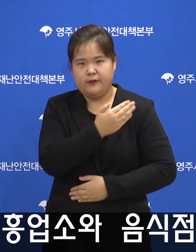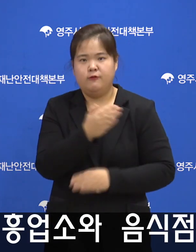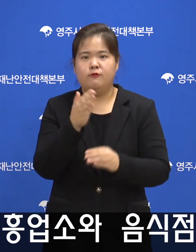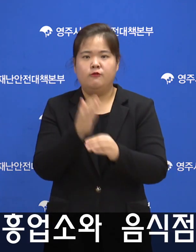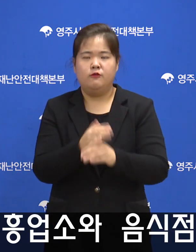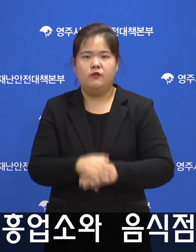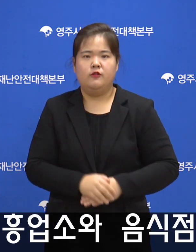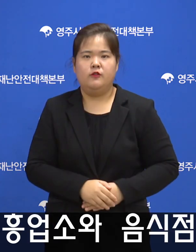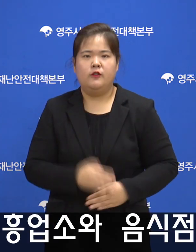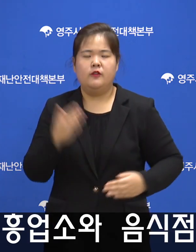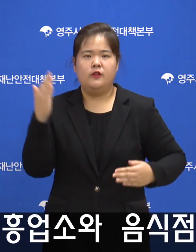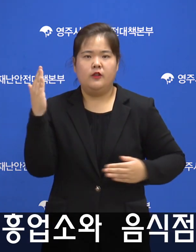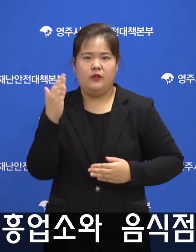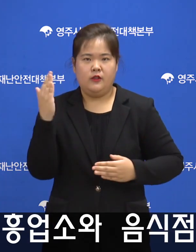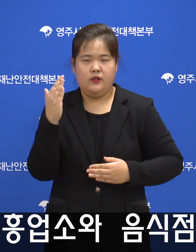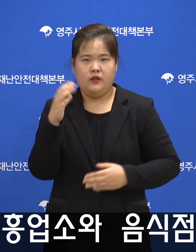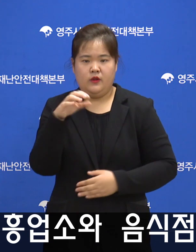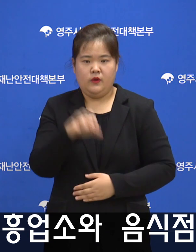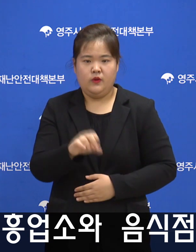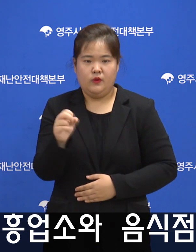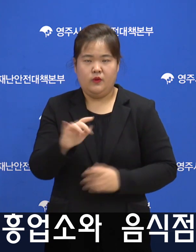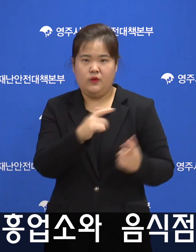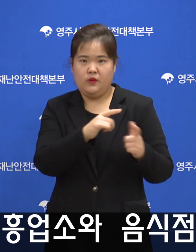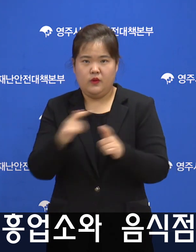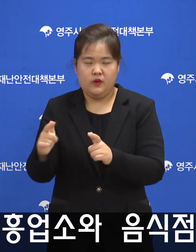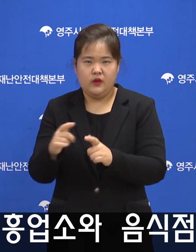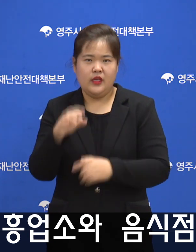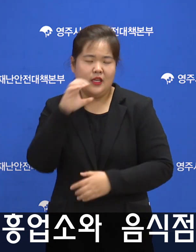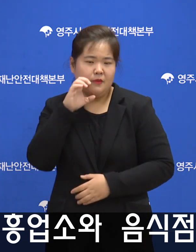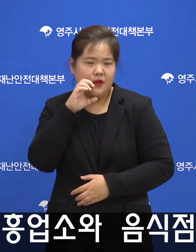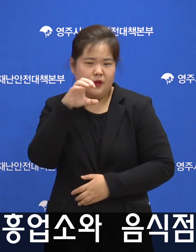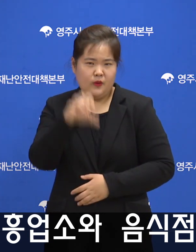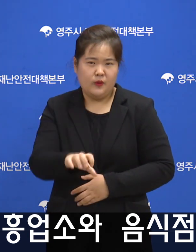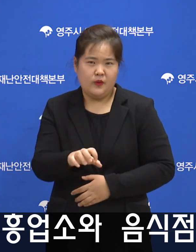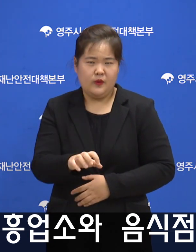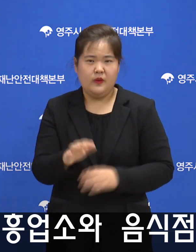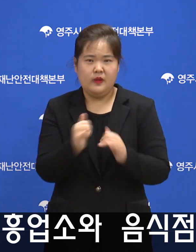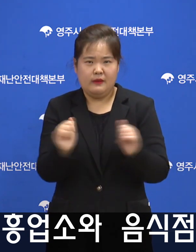확진자 밀집 발생 지역 유흥업소와 음식점, 카페 등